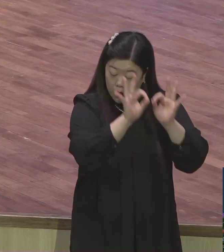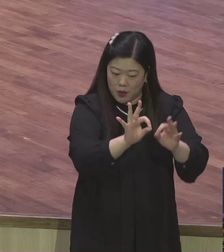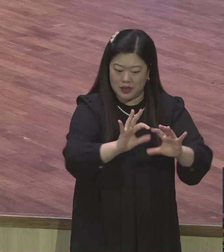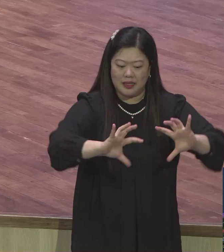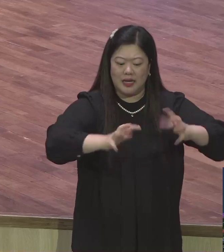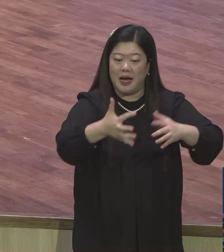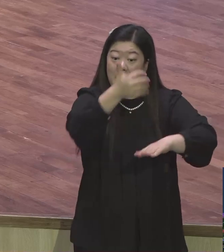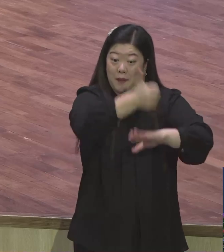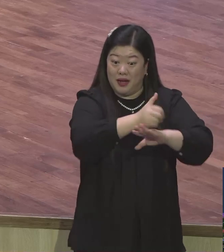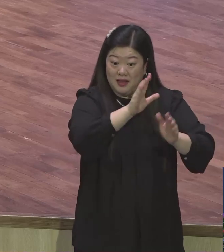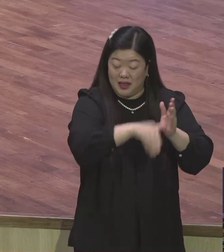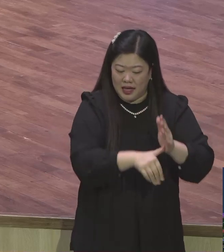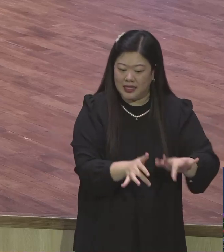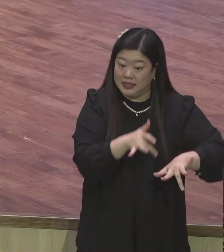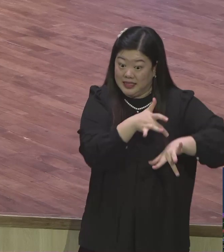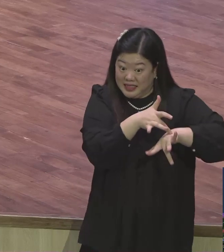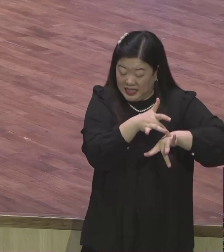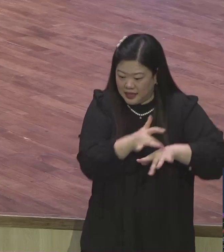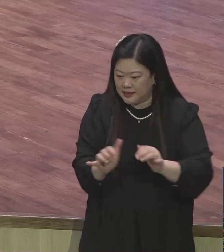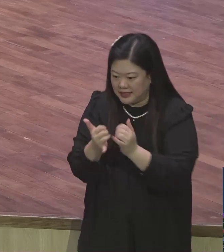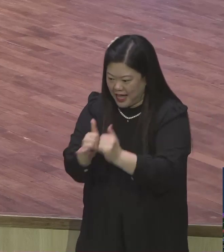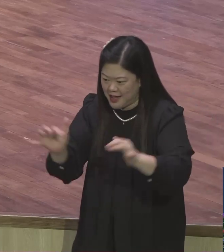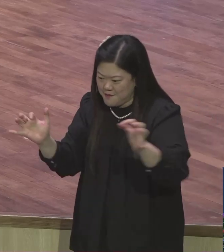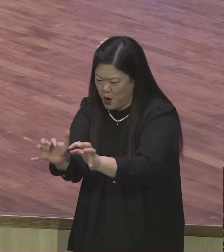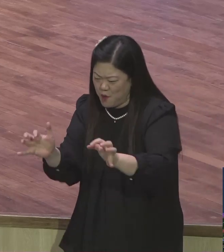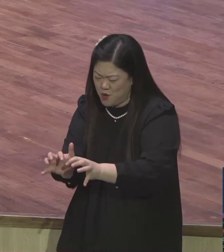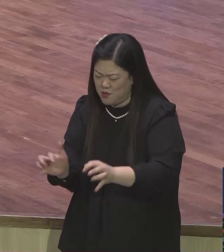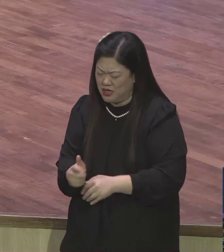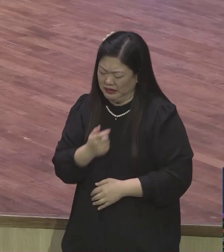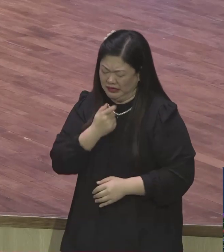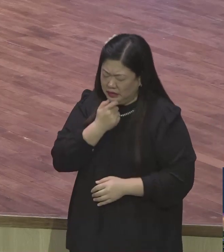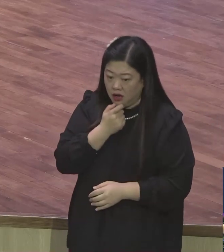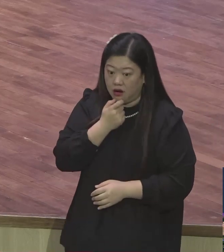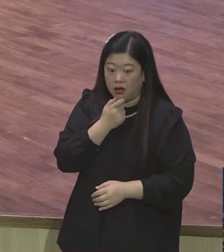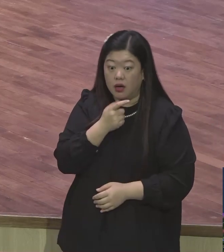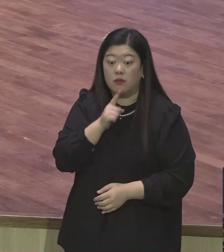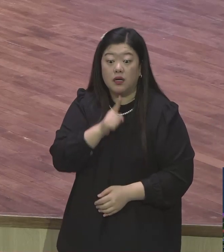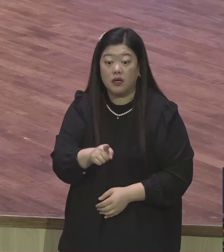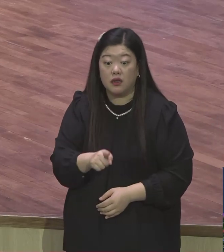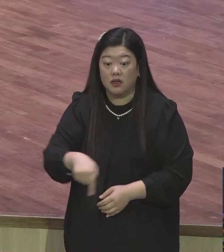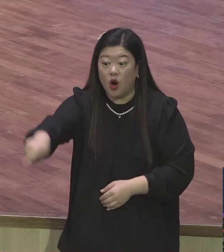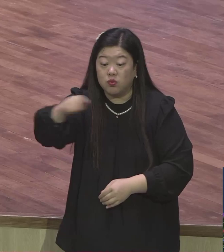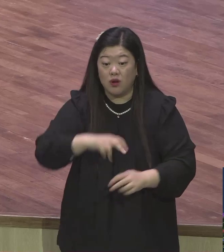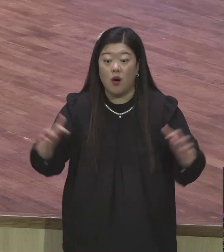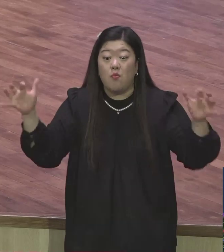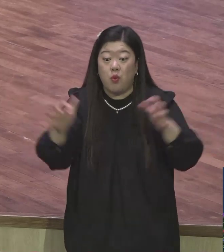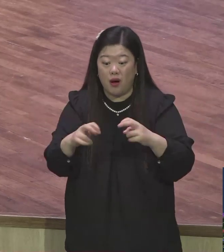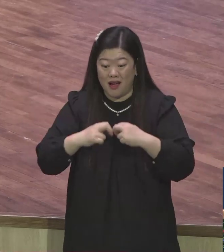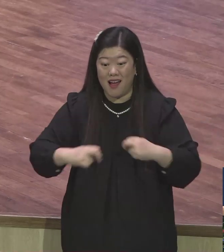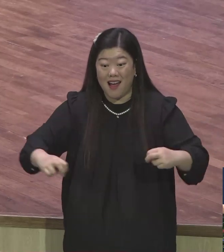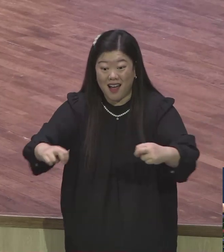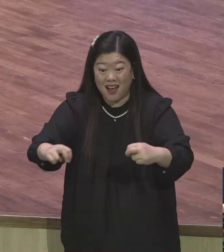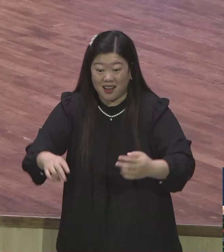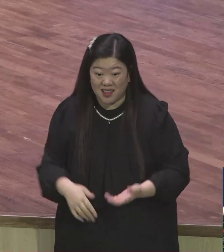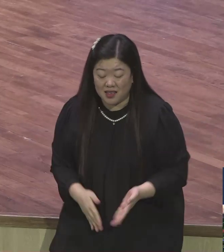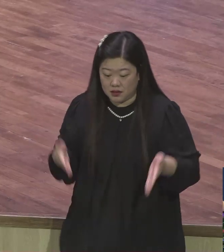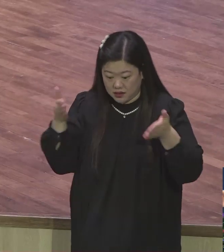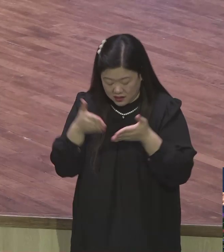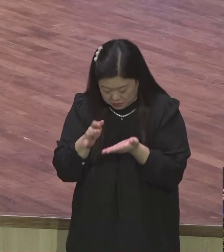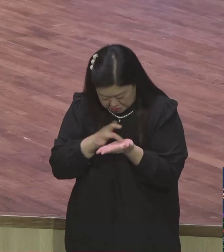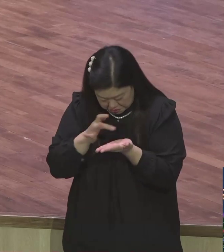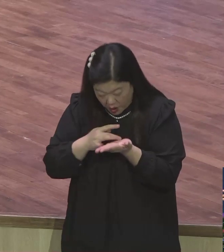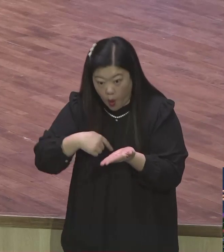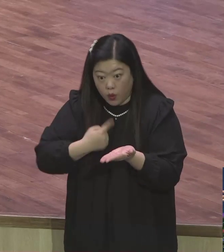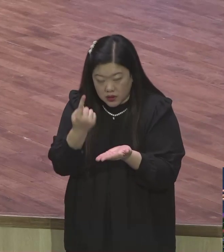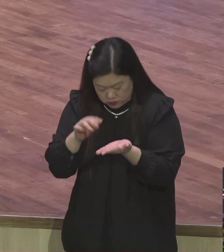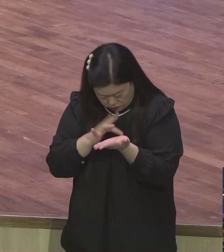말세에 모이기를 피하는 사단 공격에서 사단 전략을 이겨내야 된다. 말세에 모이지 않게. 교회가 안 됩니다.